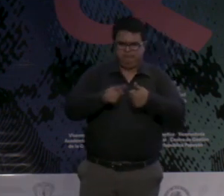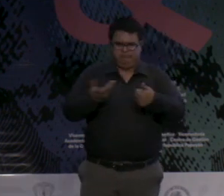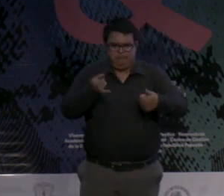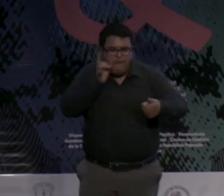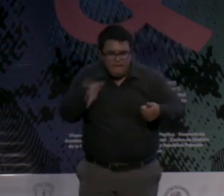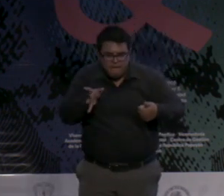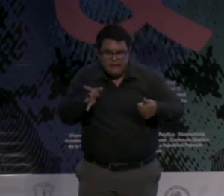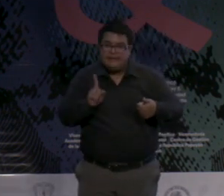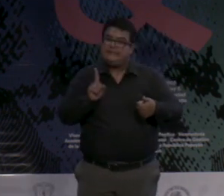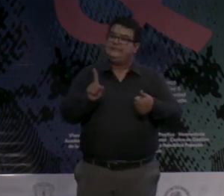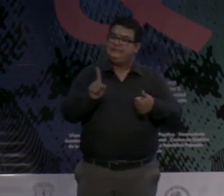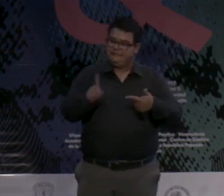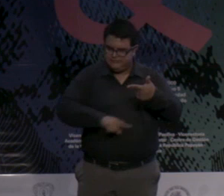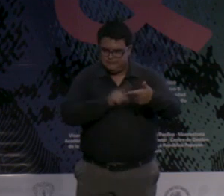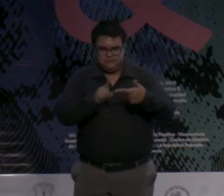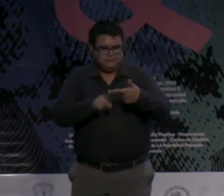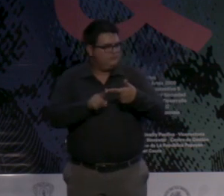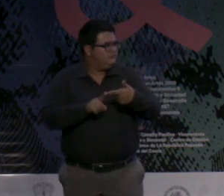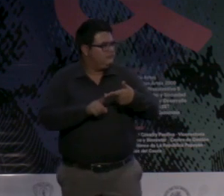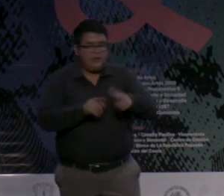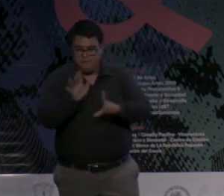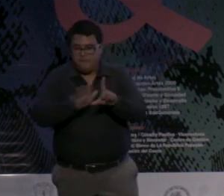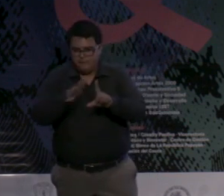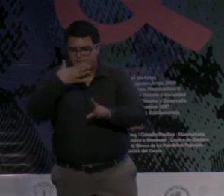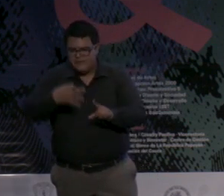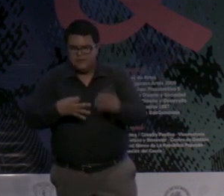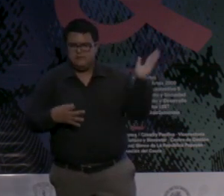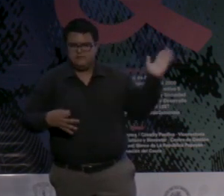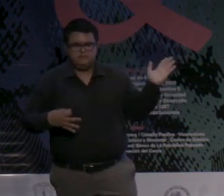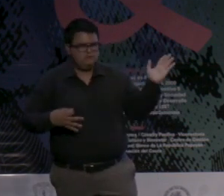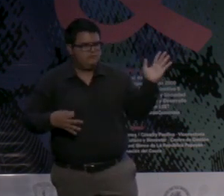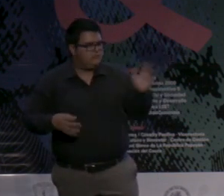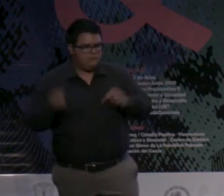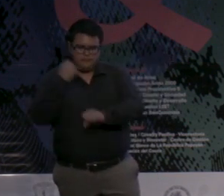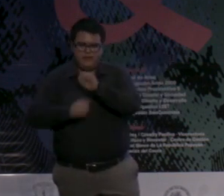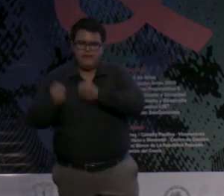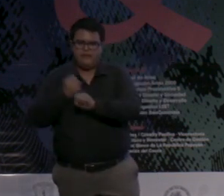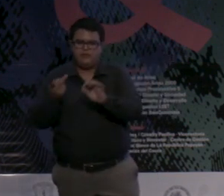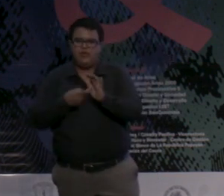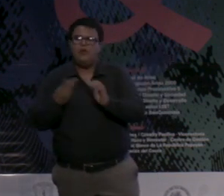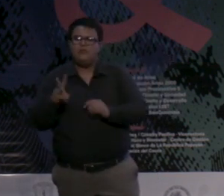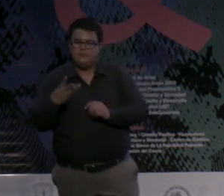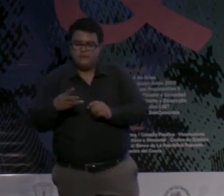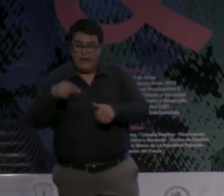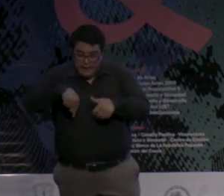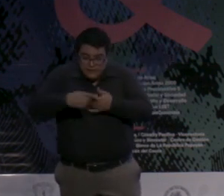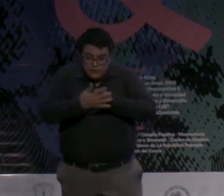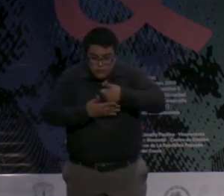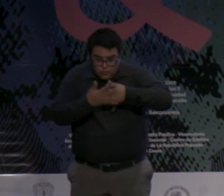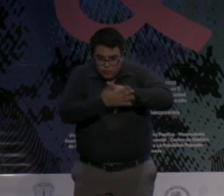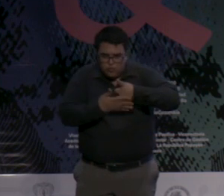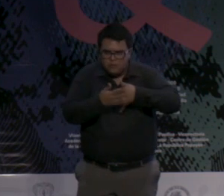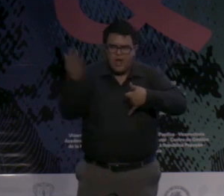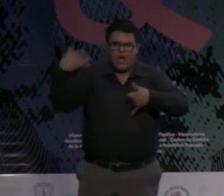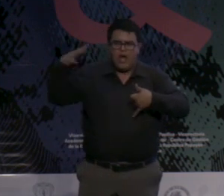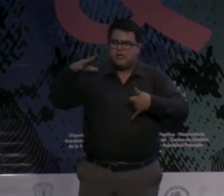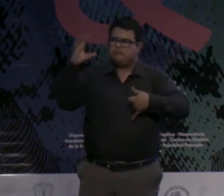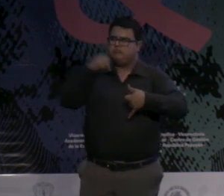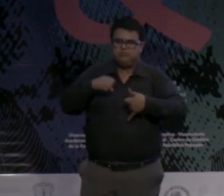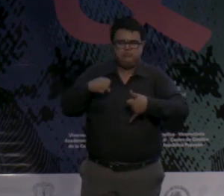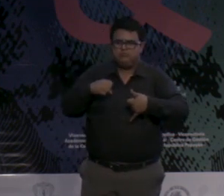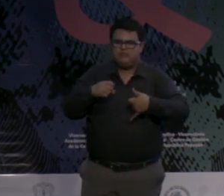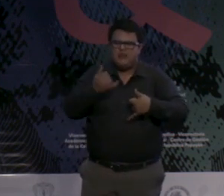Pero también hay otras cosas que se ven en estos videos que se dieron en el 2013, que nuestro país no había notado que